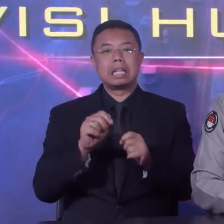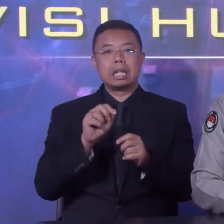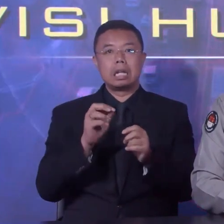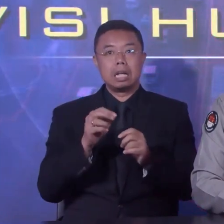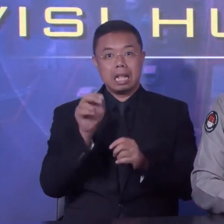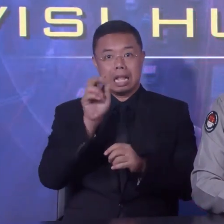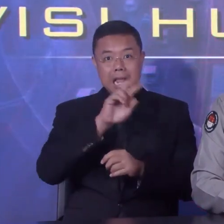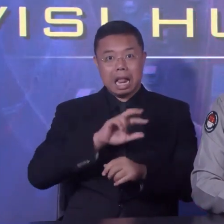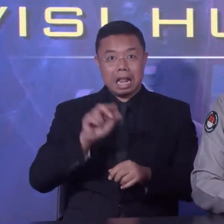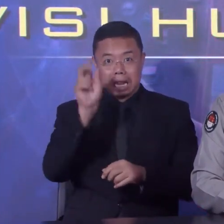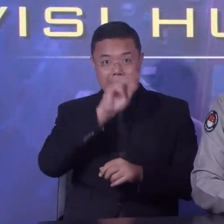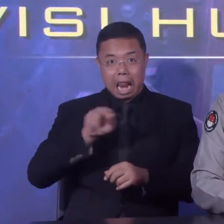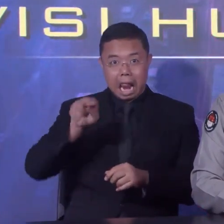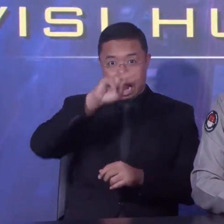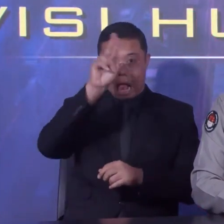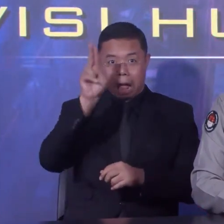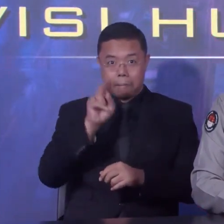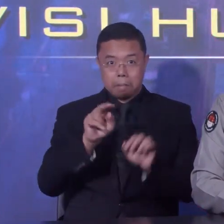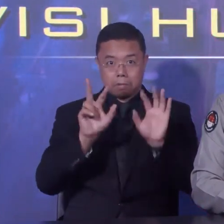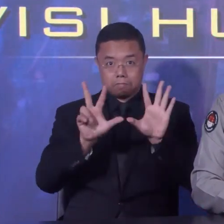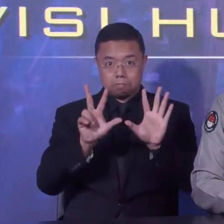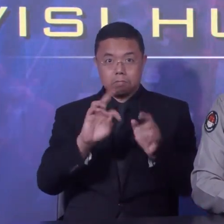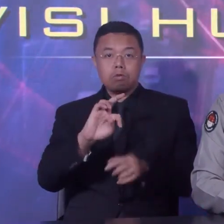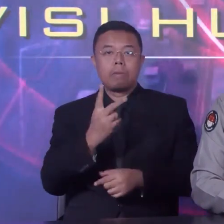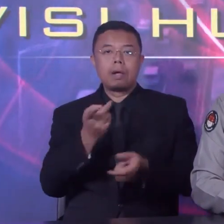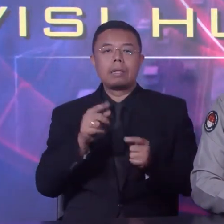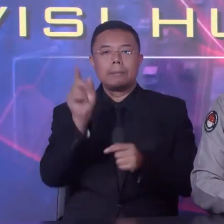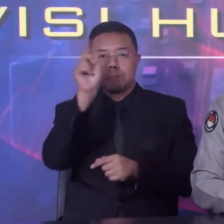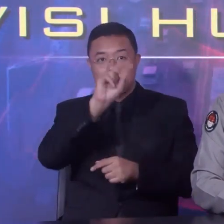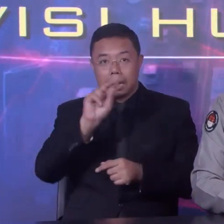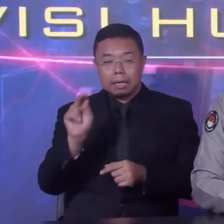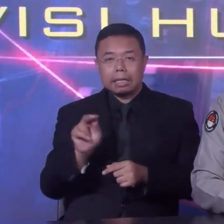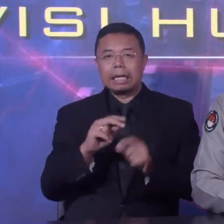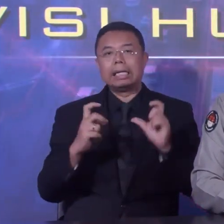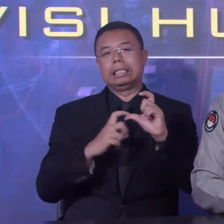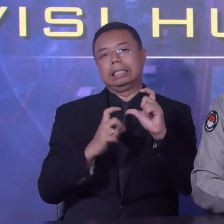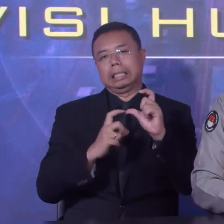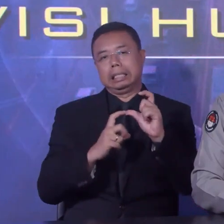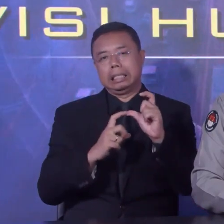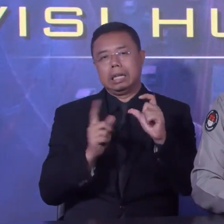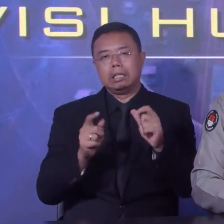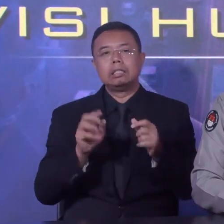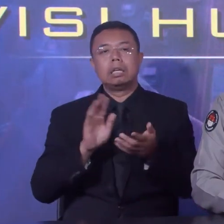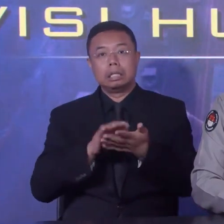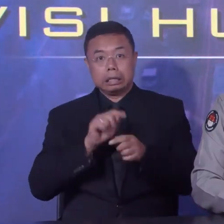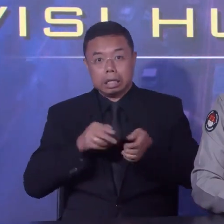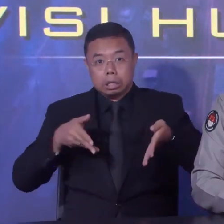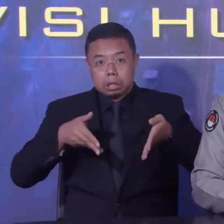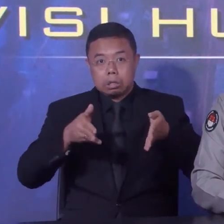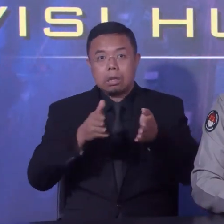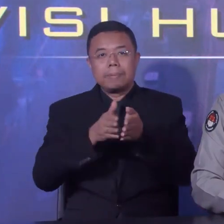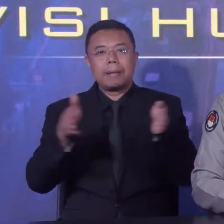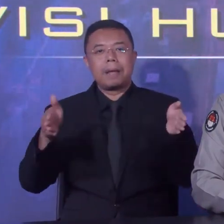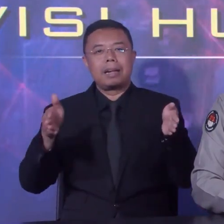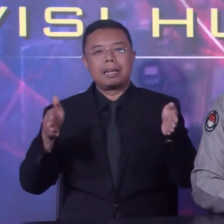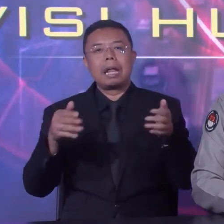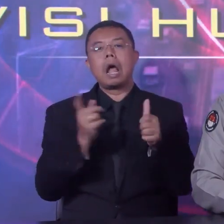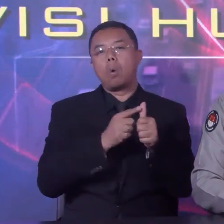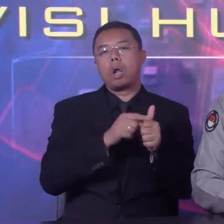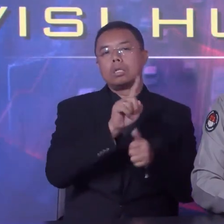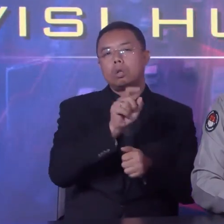angka 8 kini diubah membentuk huruf s serta sirkuit uji SIM menjadi lebih lebar yang